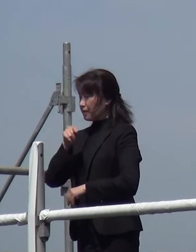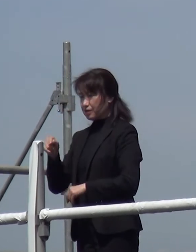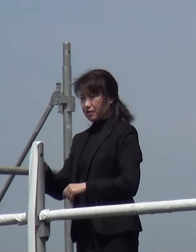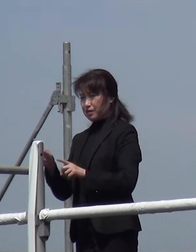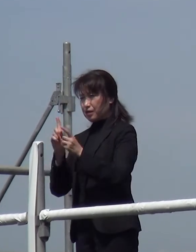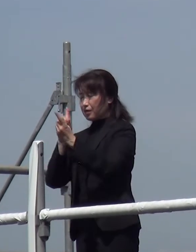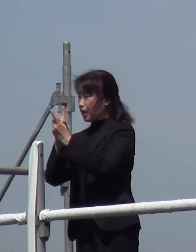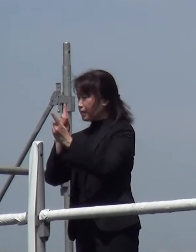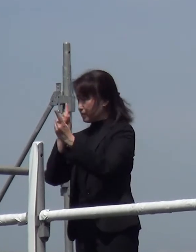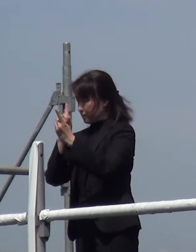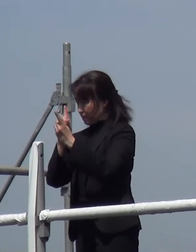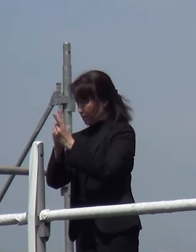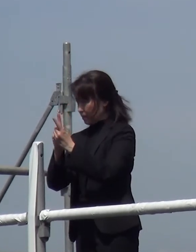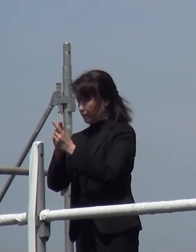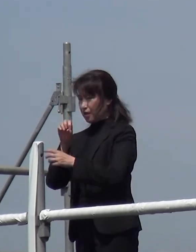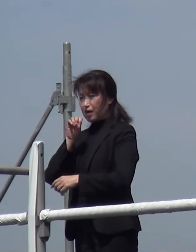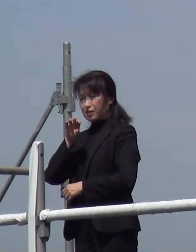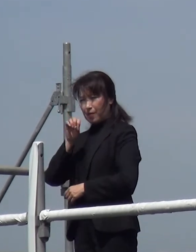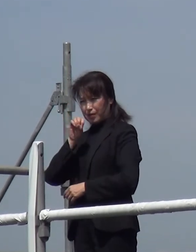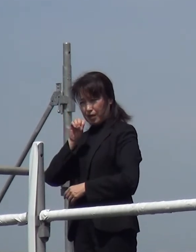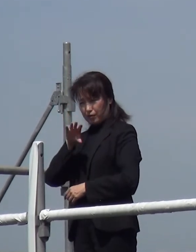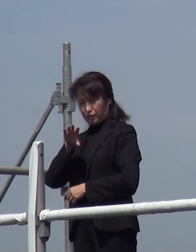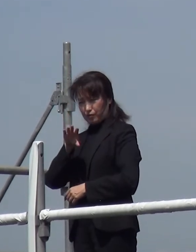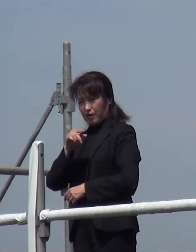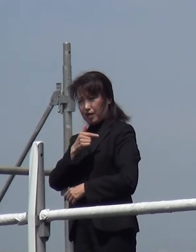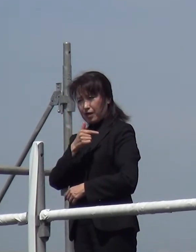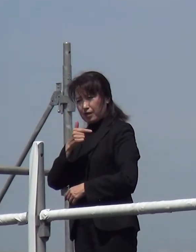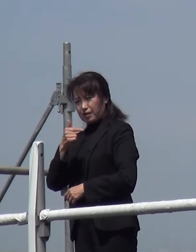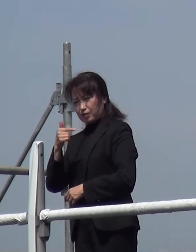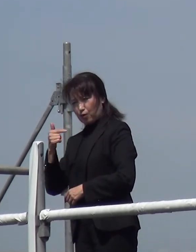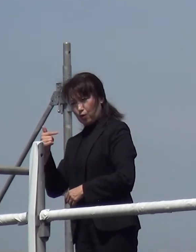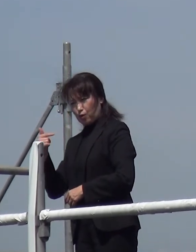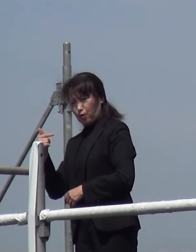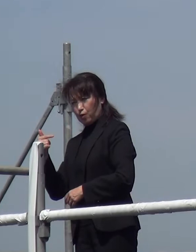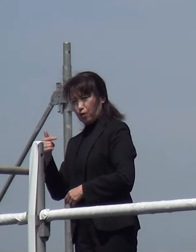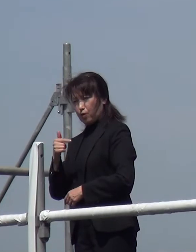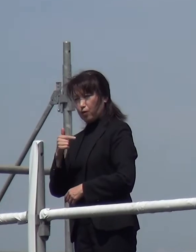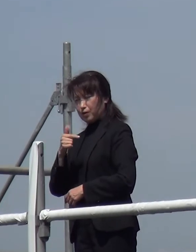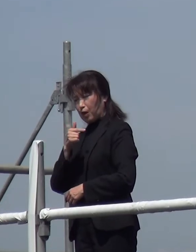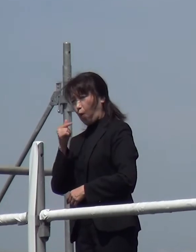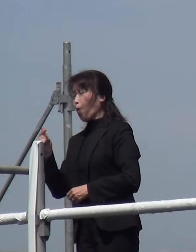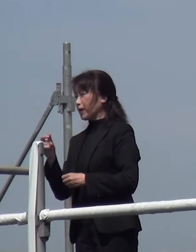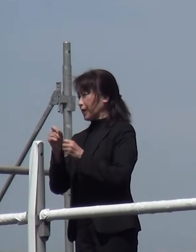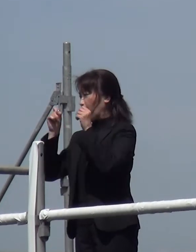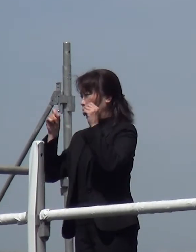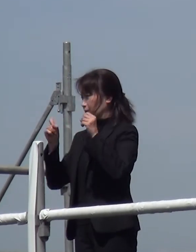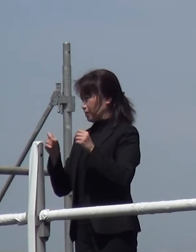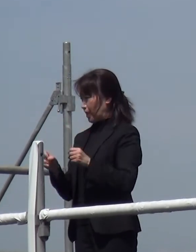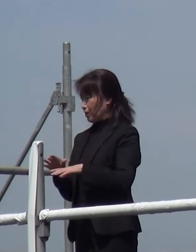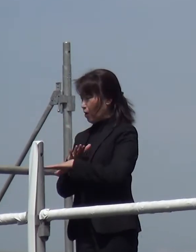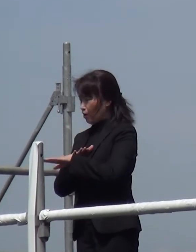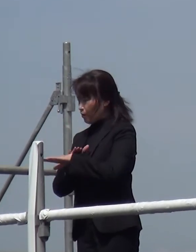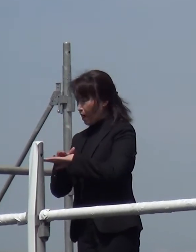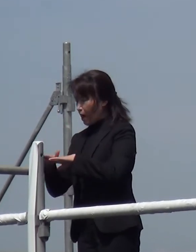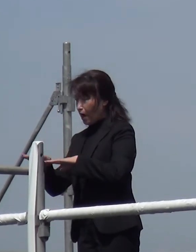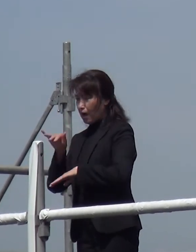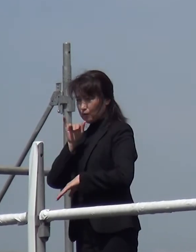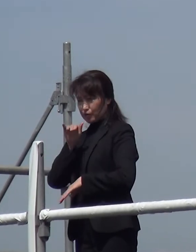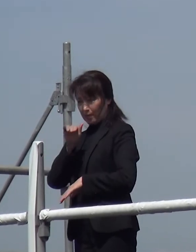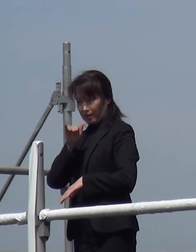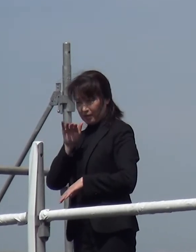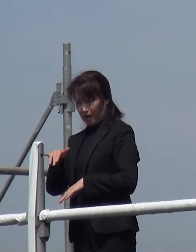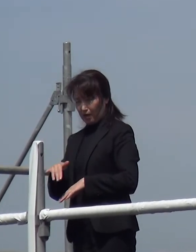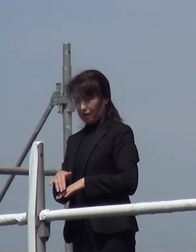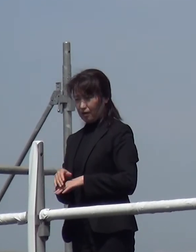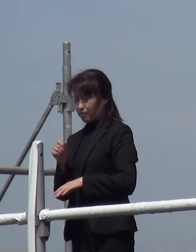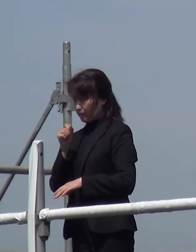て喋った非常に重要な問題を非常に饒舌に喋ったということが